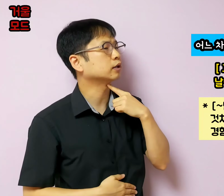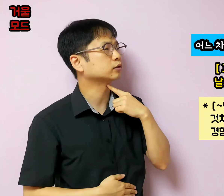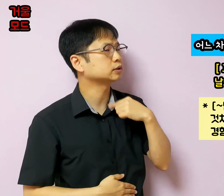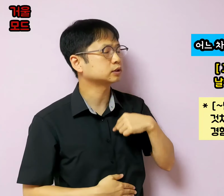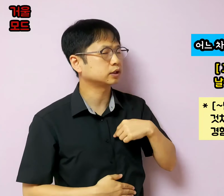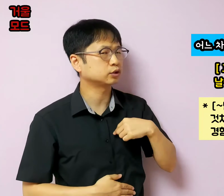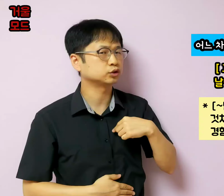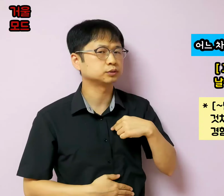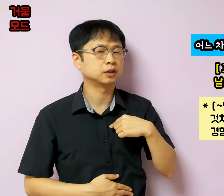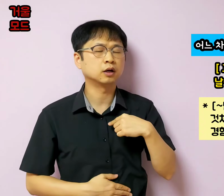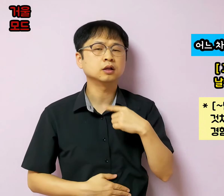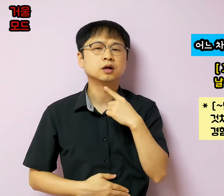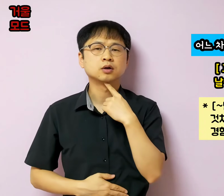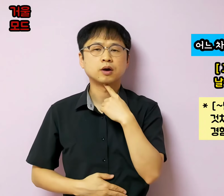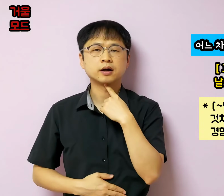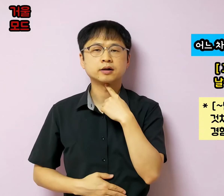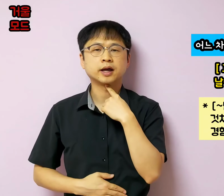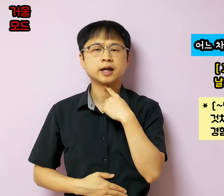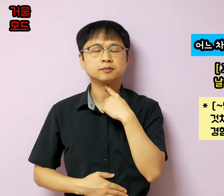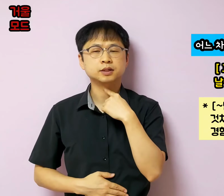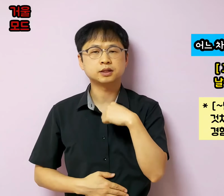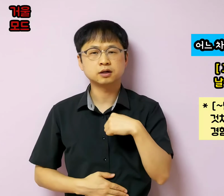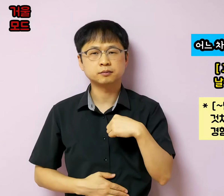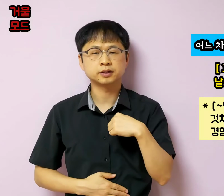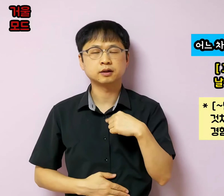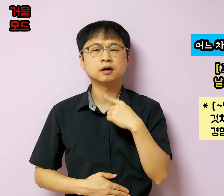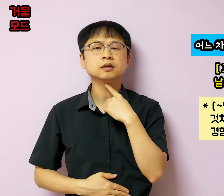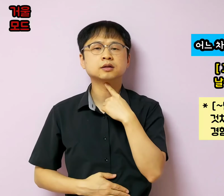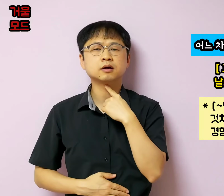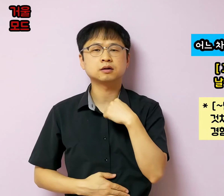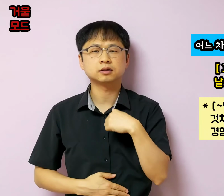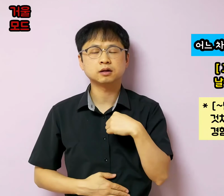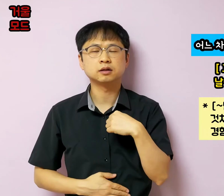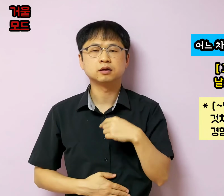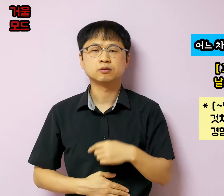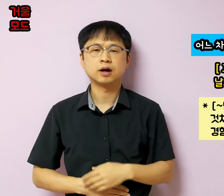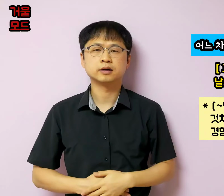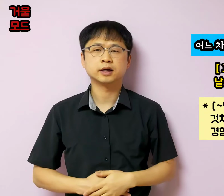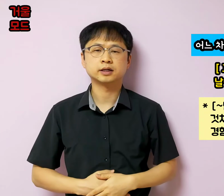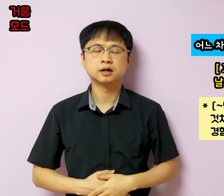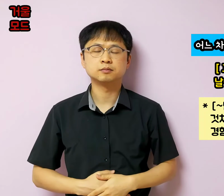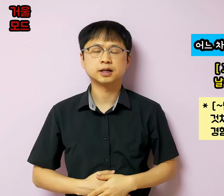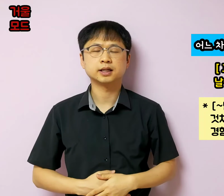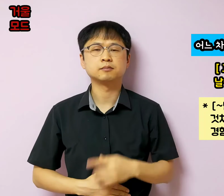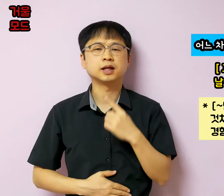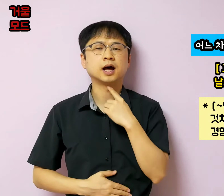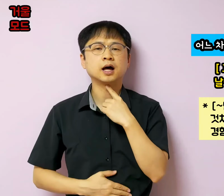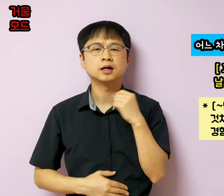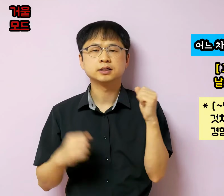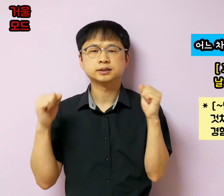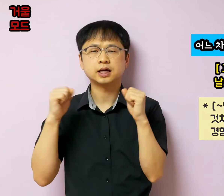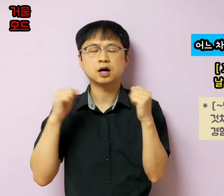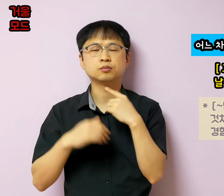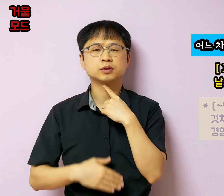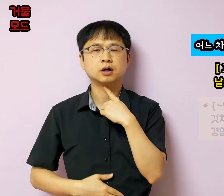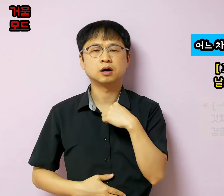아래로 스쳐 내려주시면 과거에 이미 경험했던, 겪었던 과거의 경험을 나타냅니다. 차가